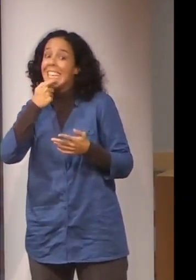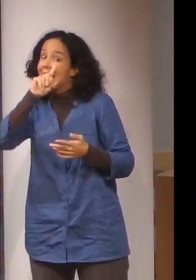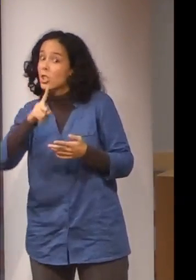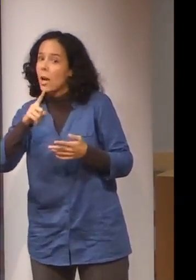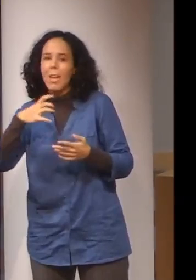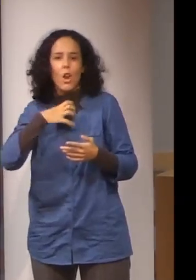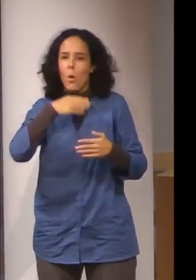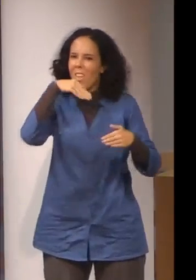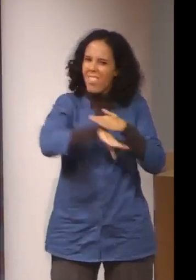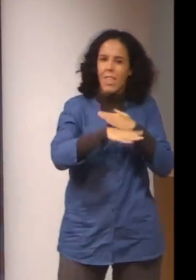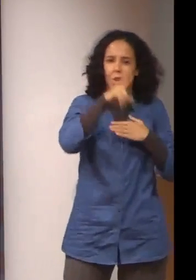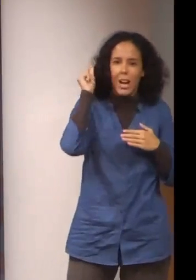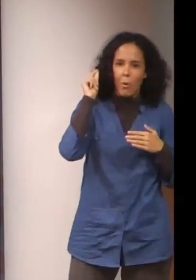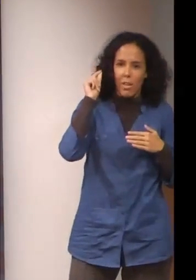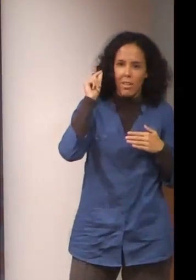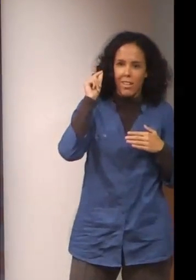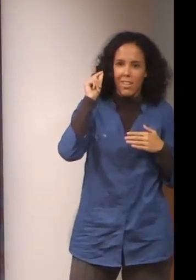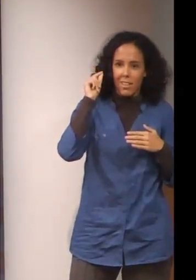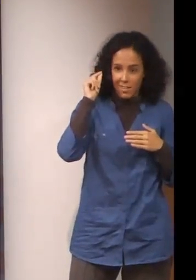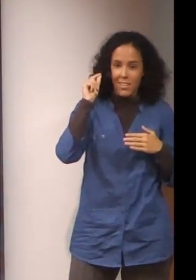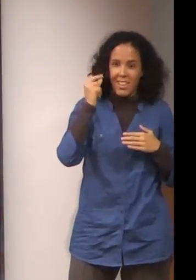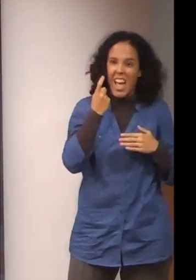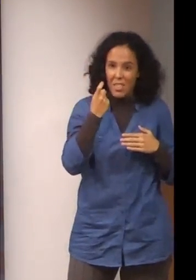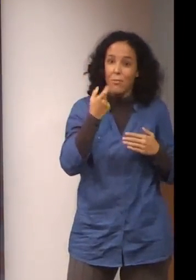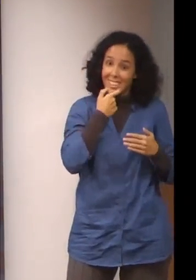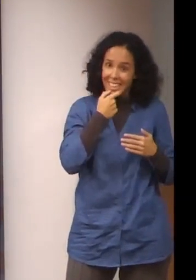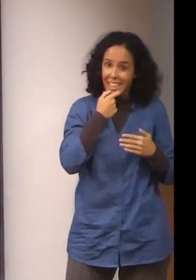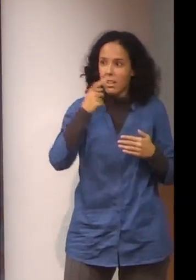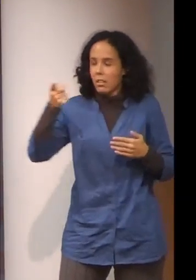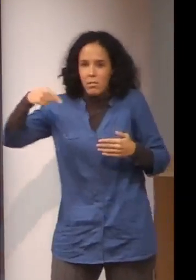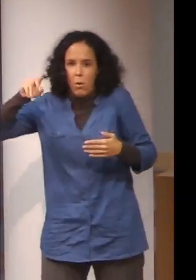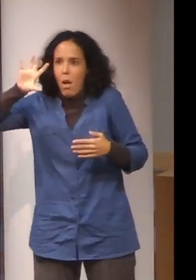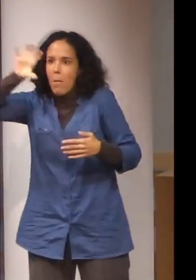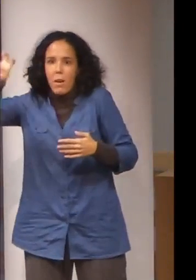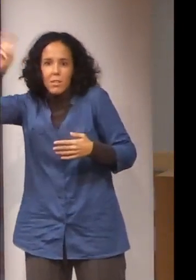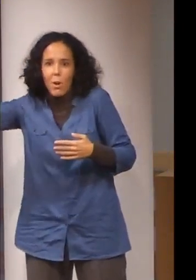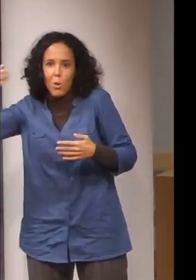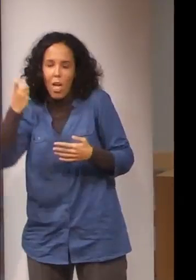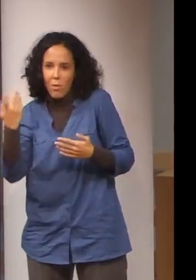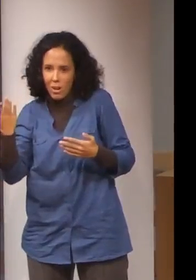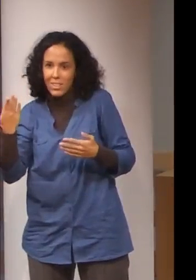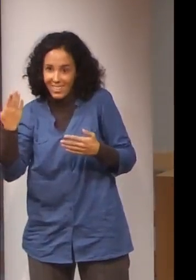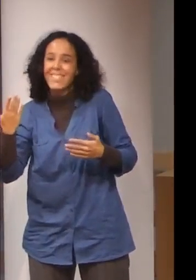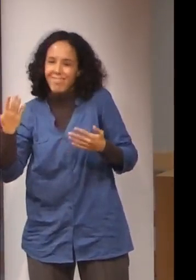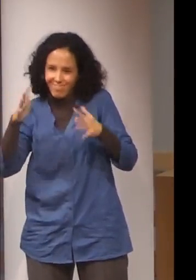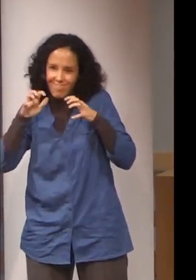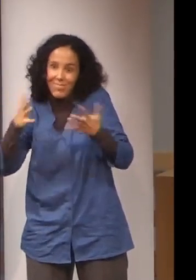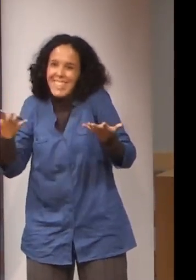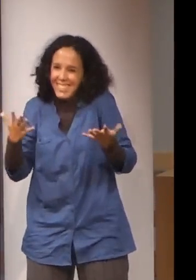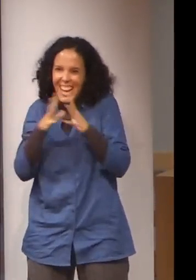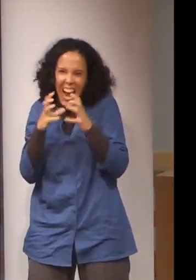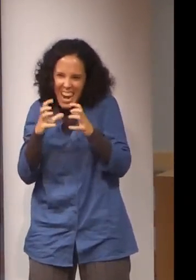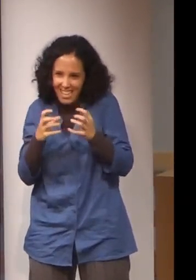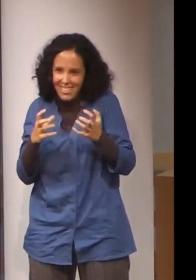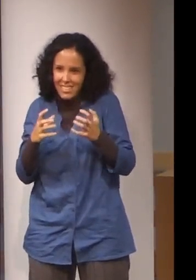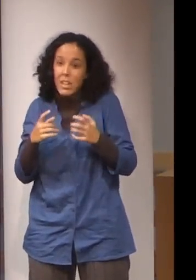Pero sí se conseguía, porque si no tienen los conocimientos suficientes de inglés, no pueden acceder a Gallaudet.